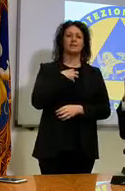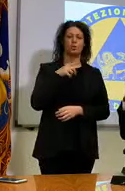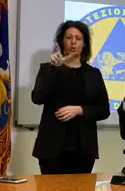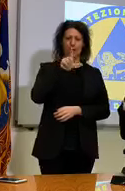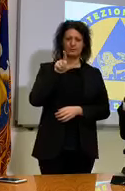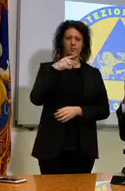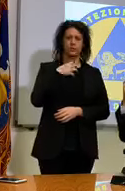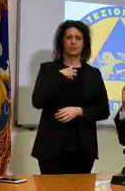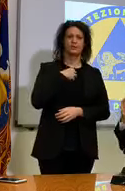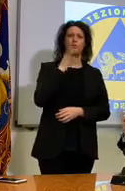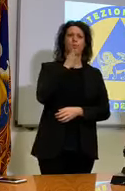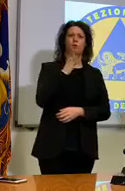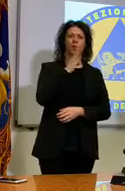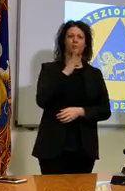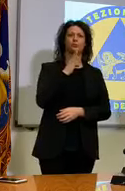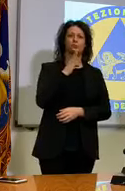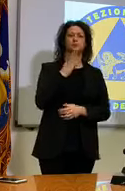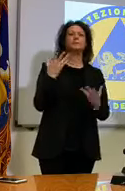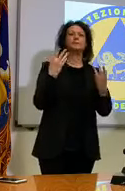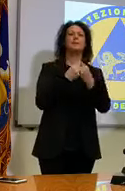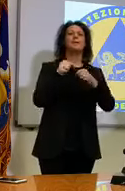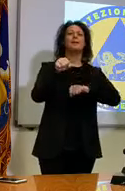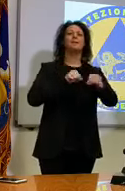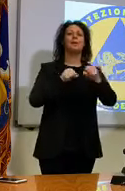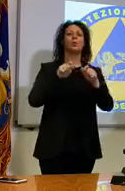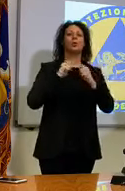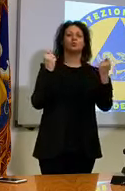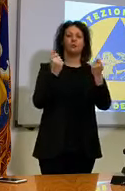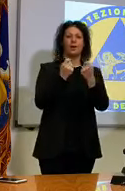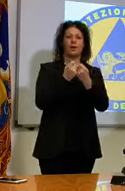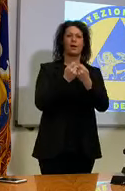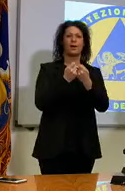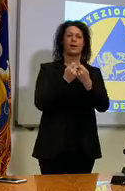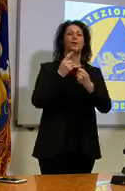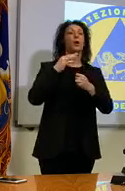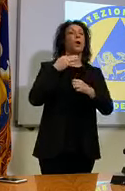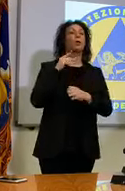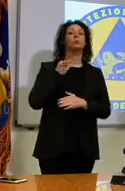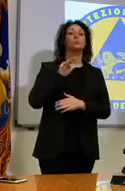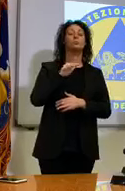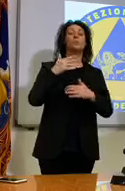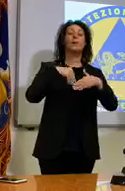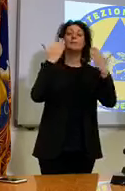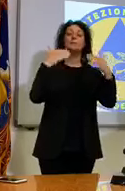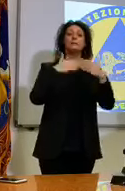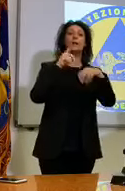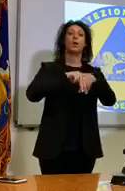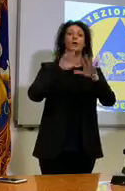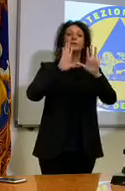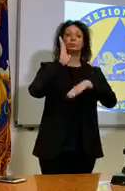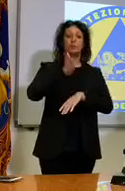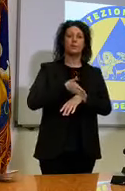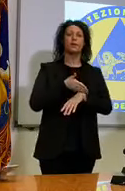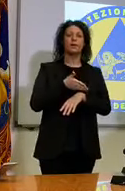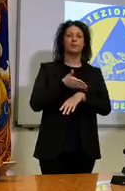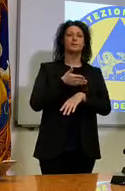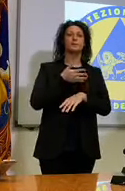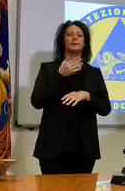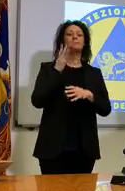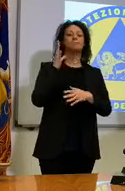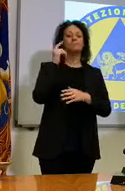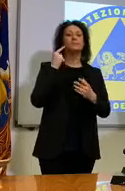e Bottacin, con i direttori generali, tutte le mattine noi alle 10.30 dopo le altre videoconferenze facciamo il